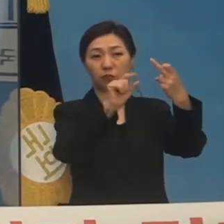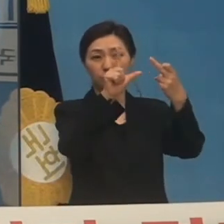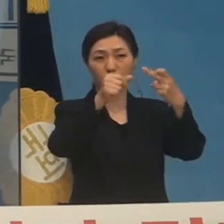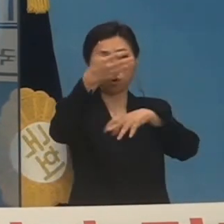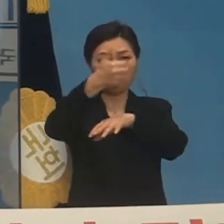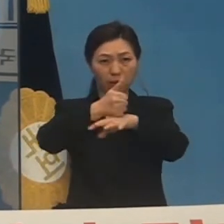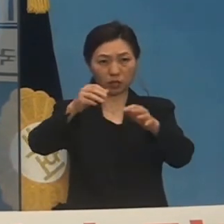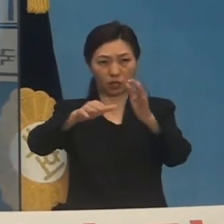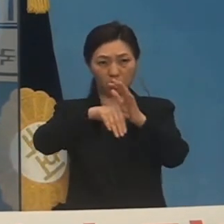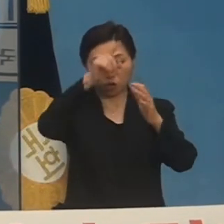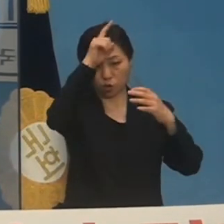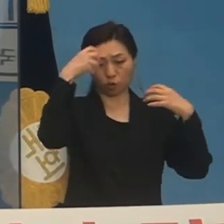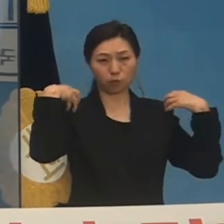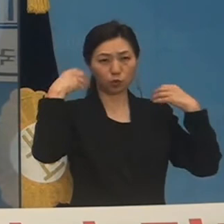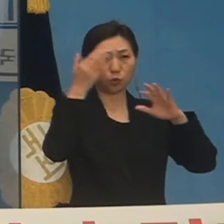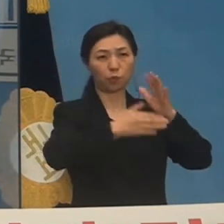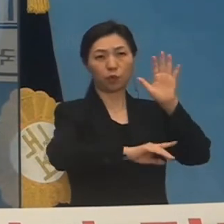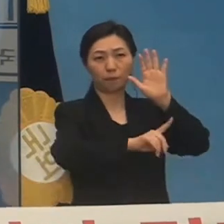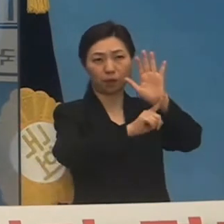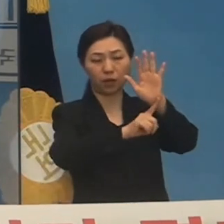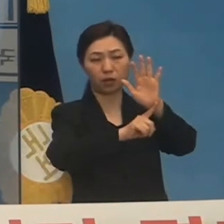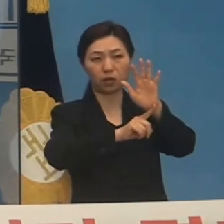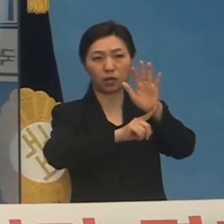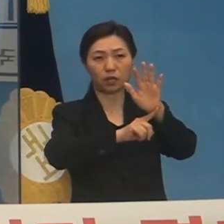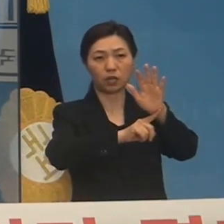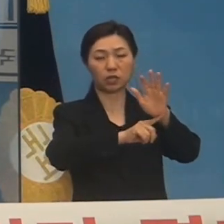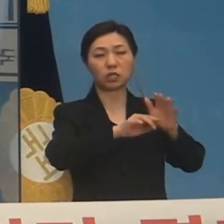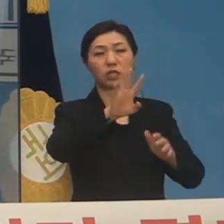공급비축률을 통해서 벼 40주당 1등 가격이